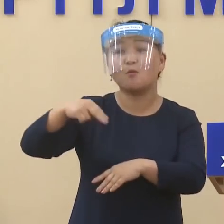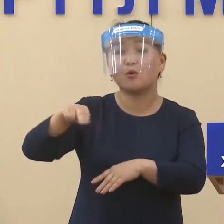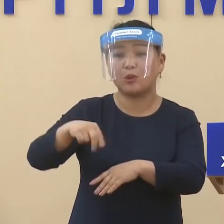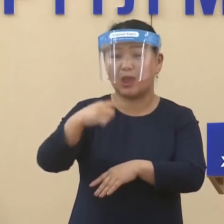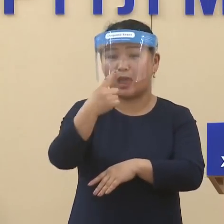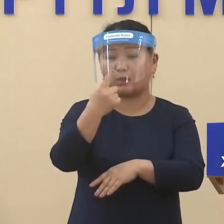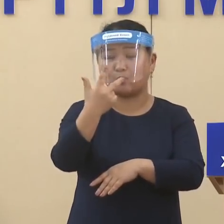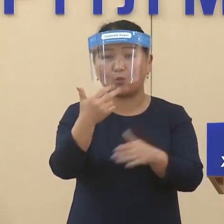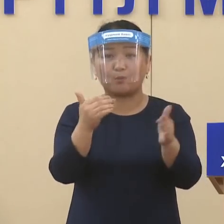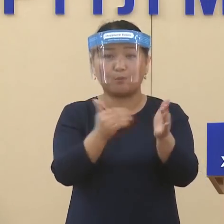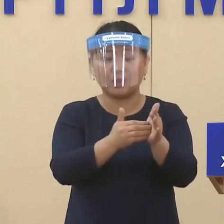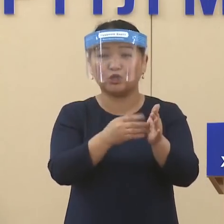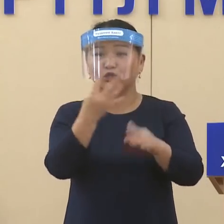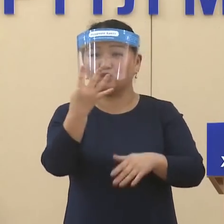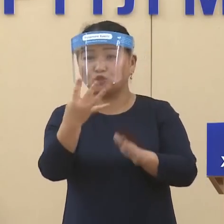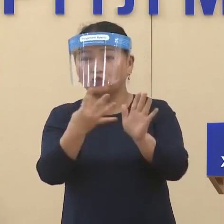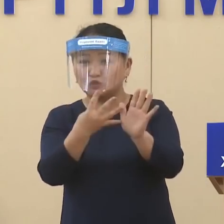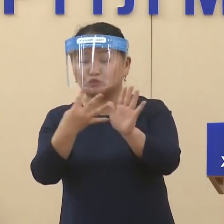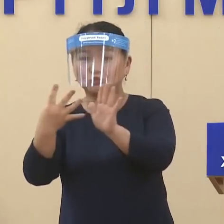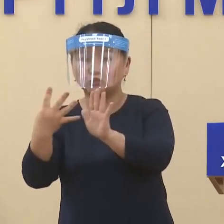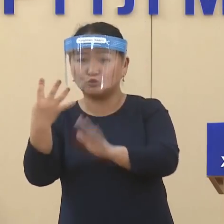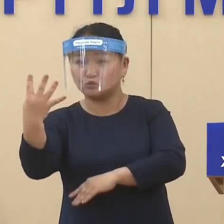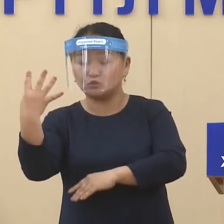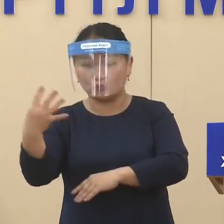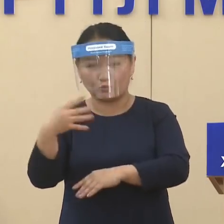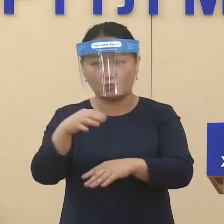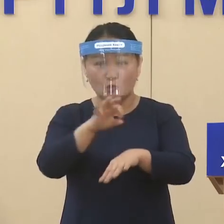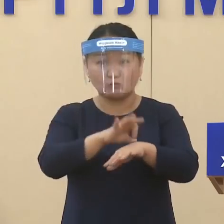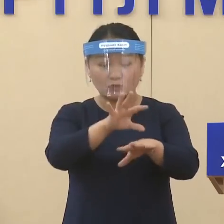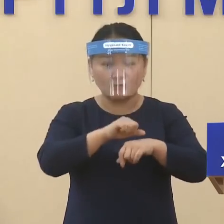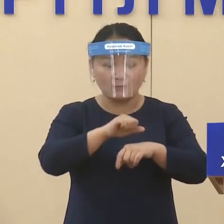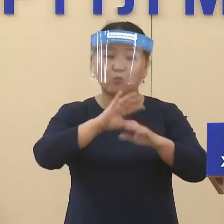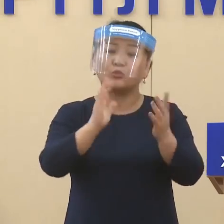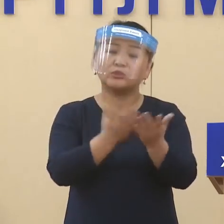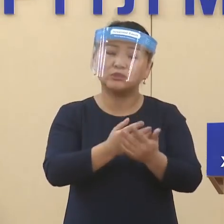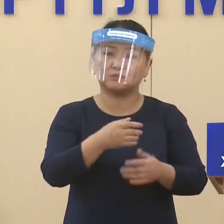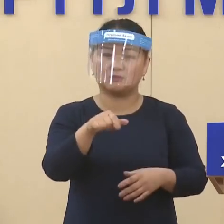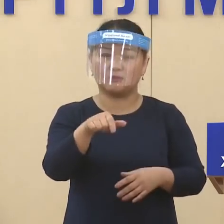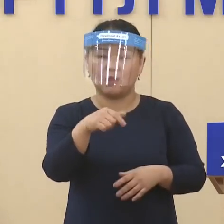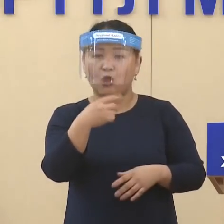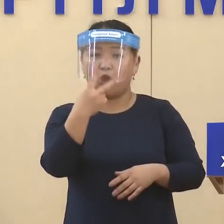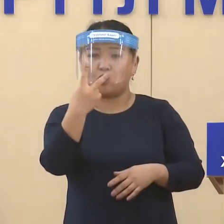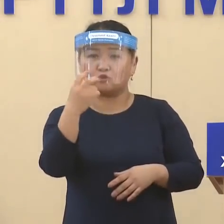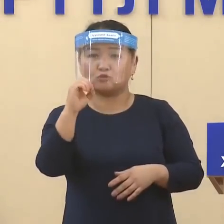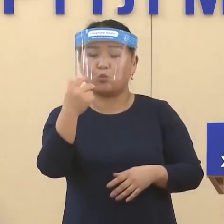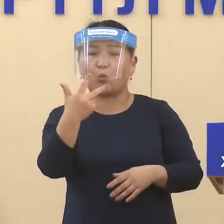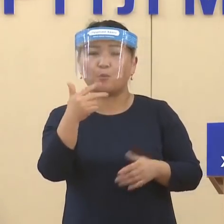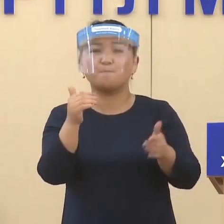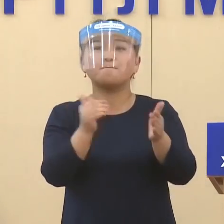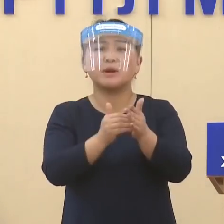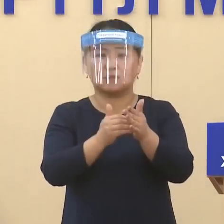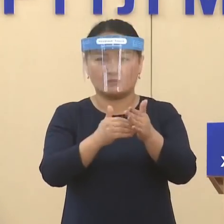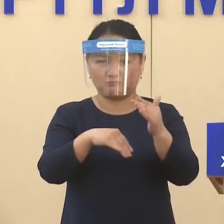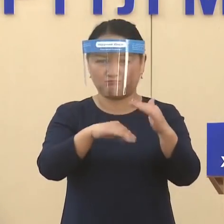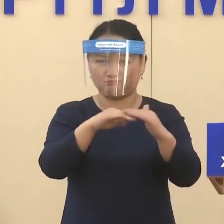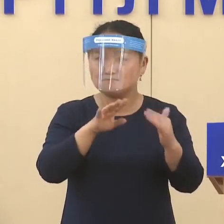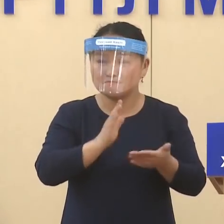13,944 тохиолдол шинээр бүртгэгдэж нийт халдварын тоо 203,000 шахамд хүрсэн байна. За мөн